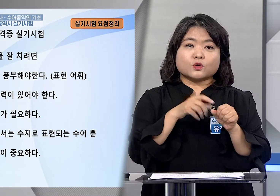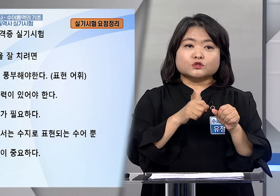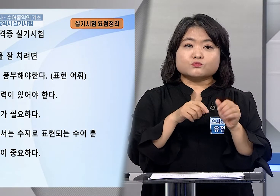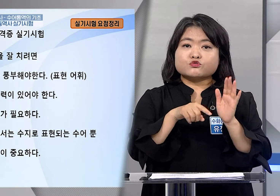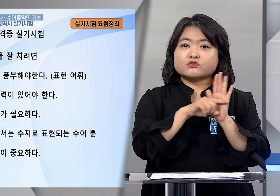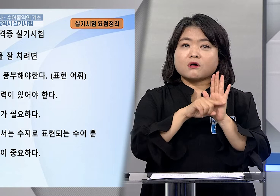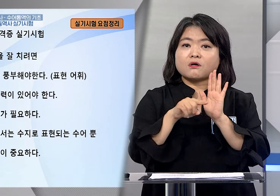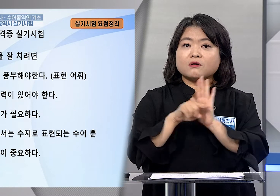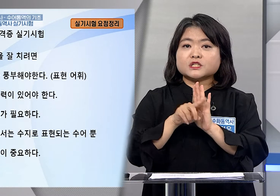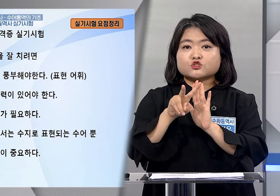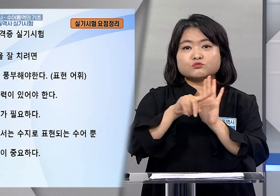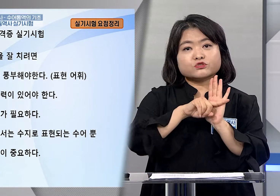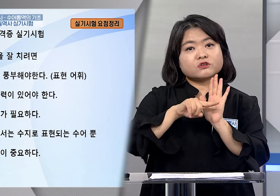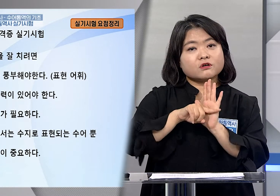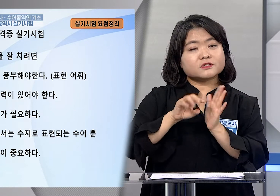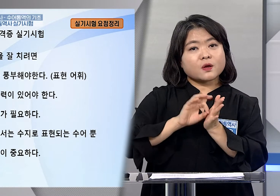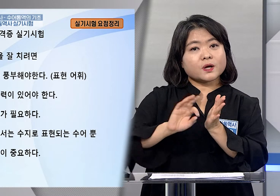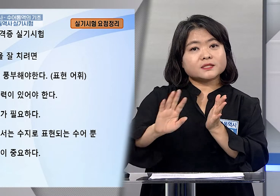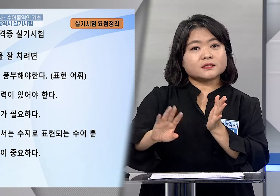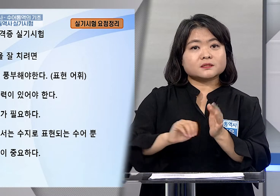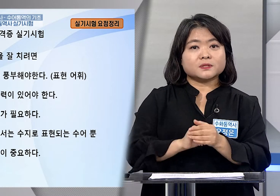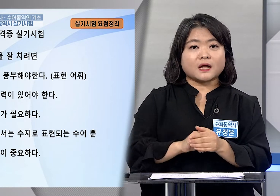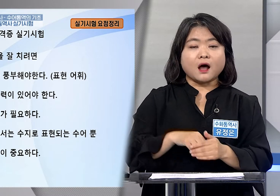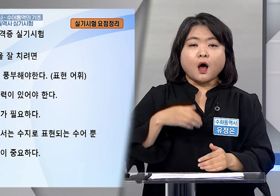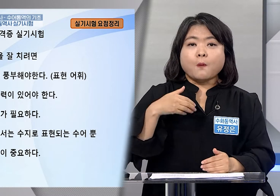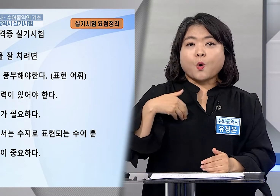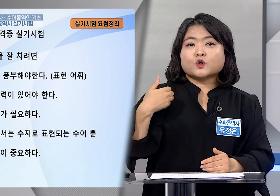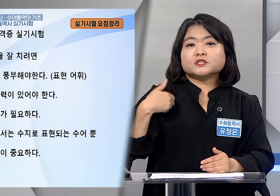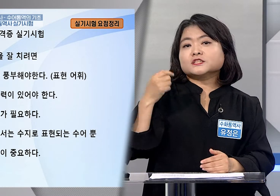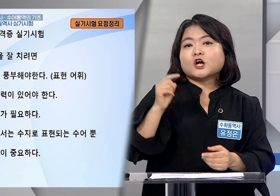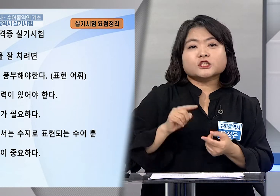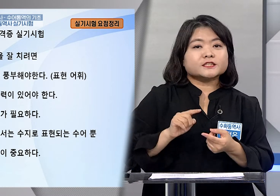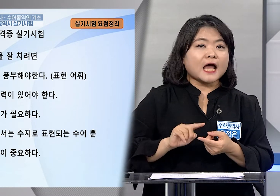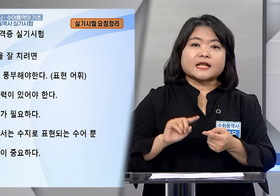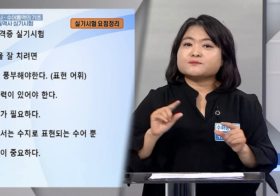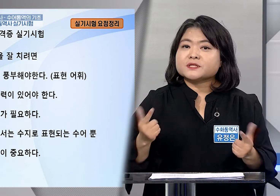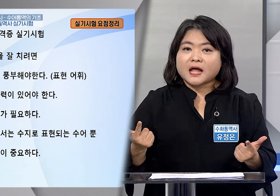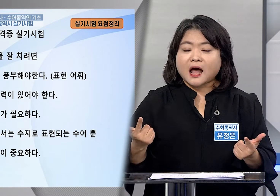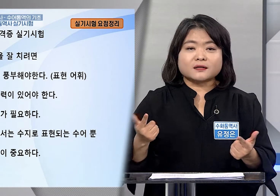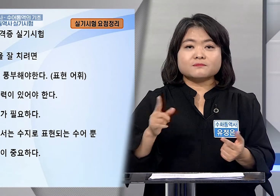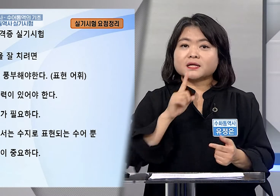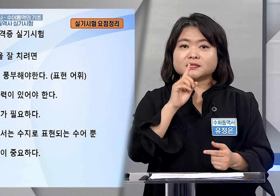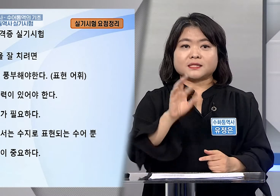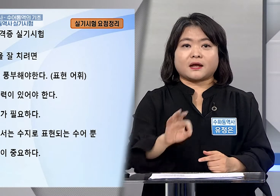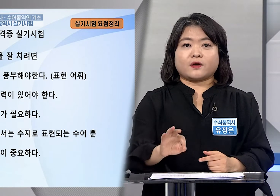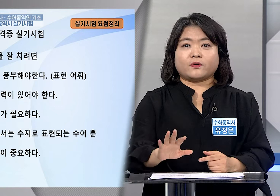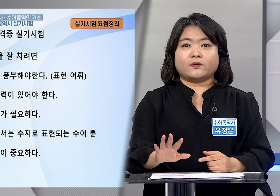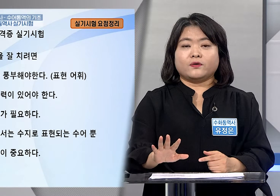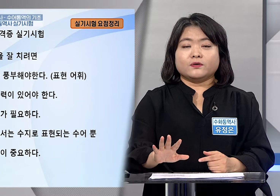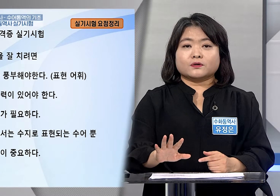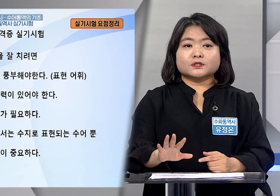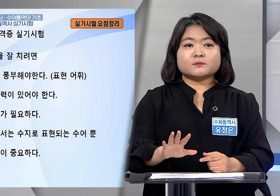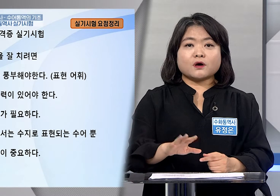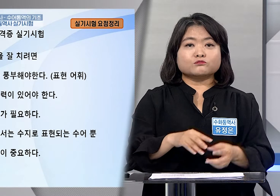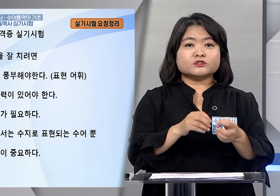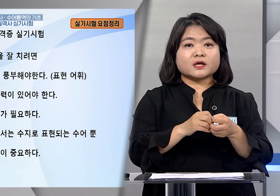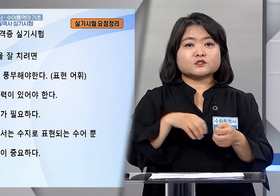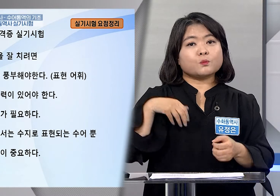농문화적으로는 부정어, 이중 부정어를 사용하지 않습니다. 모르는 것이 아닙니다. 이런 말 쓰지 않아요. 그러면 문장에서